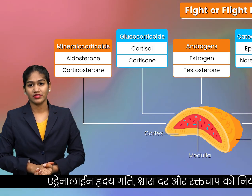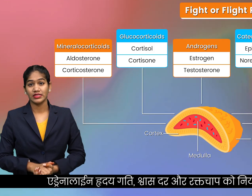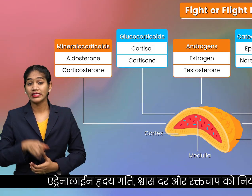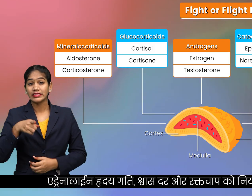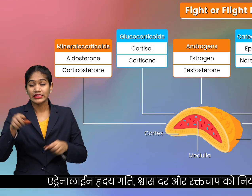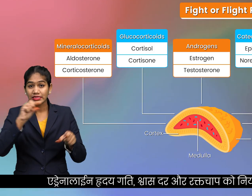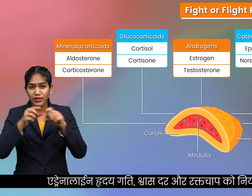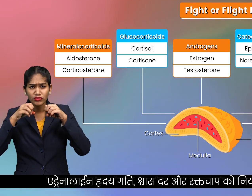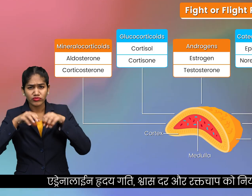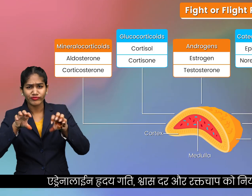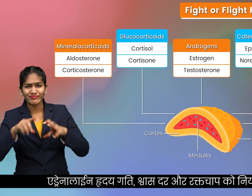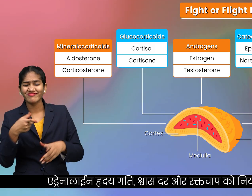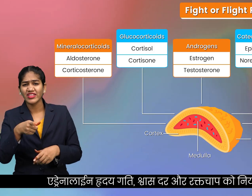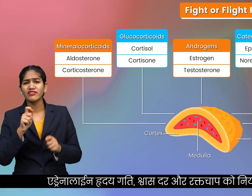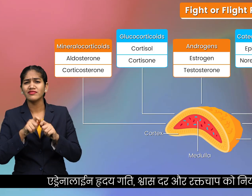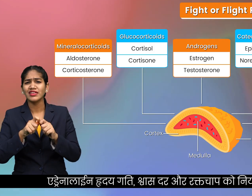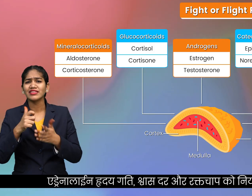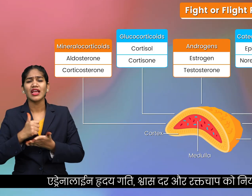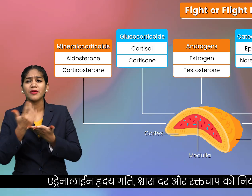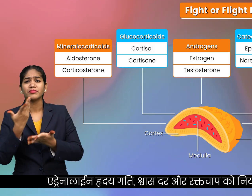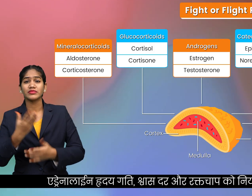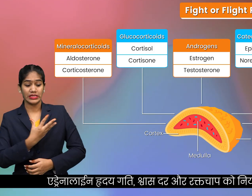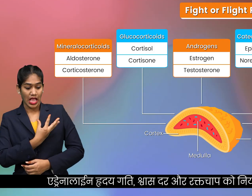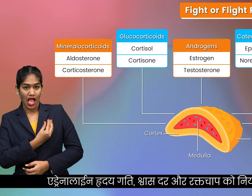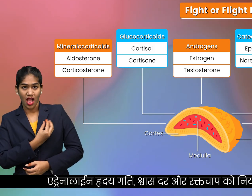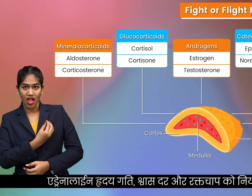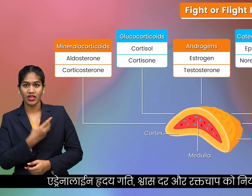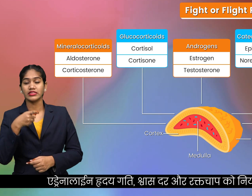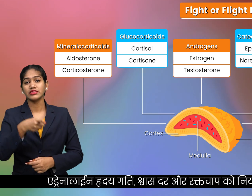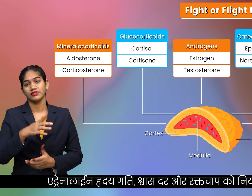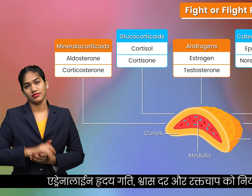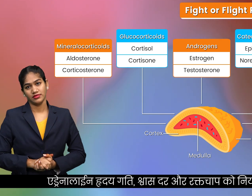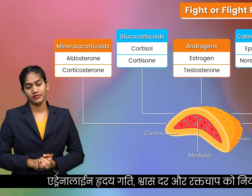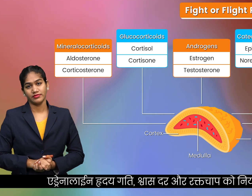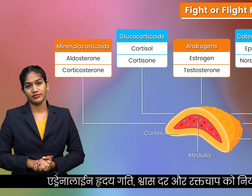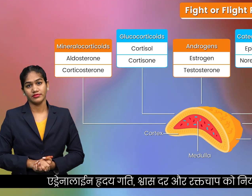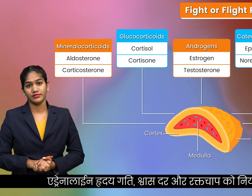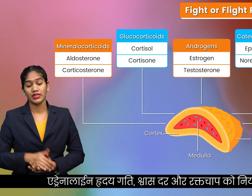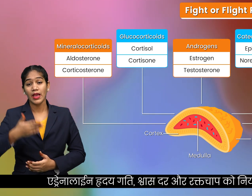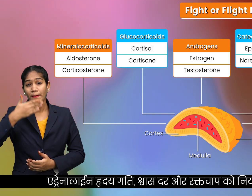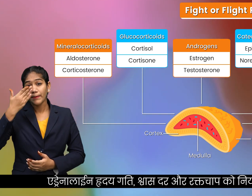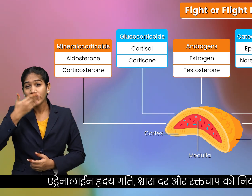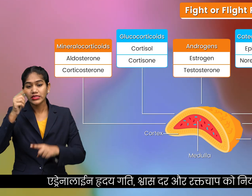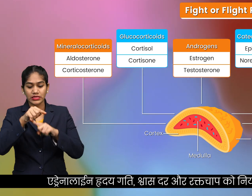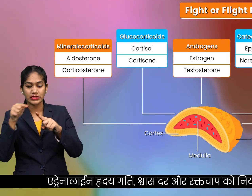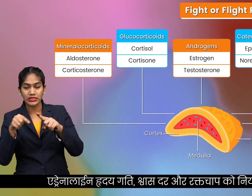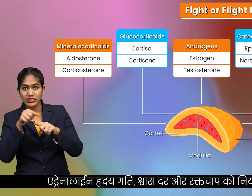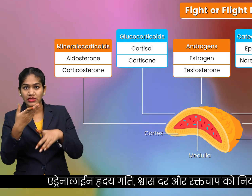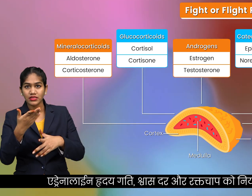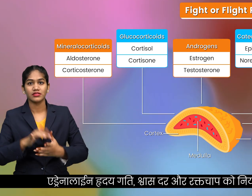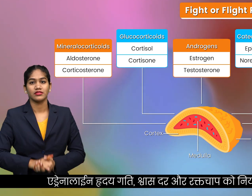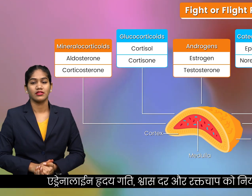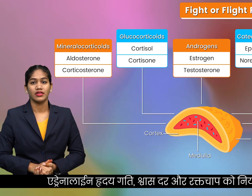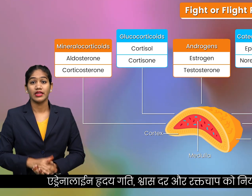एड्रेनलिन हृदय गति, श्वास दर और रक्तचाप को नियंत्रित करता है।